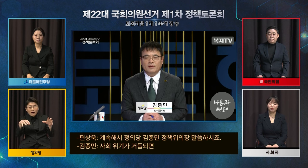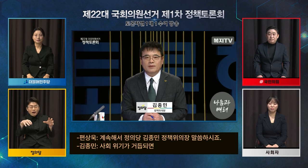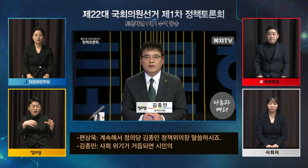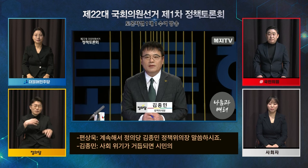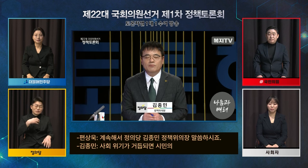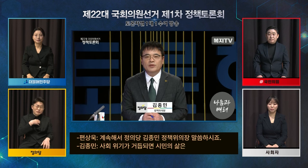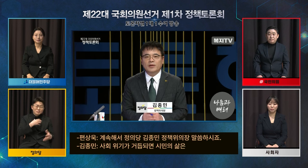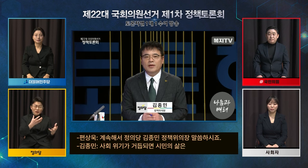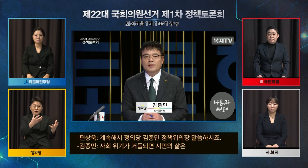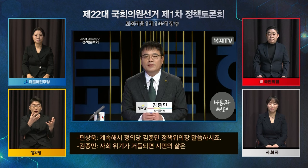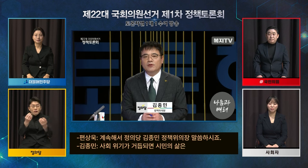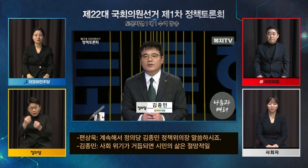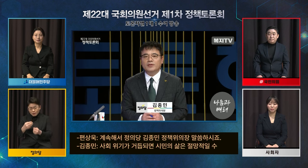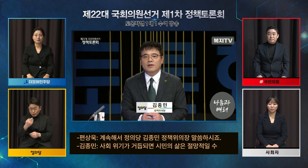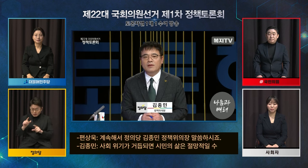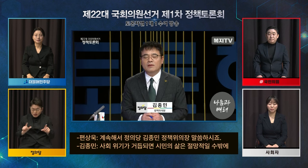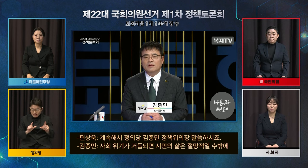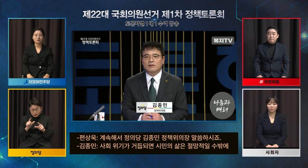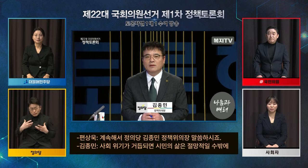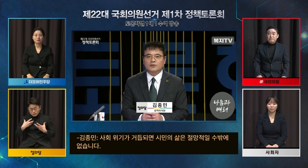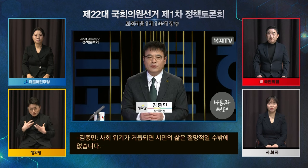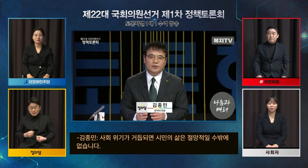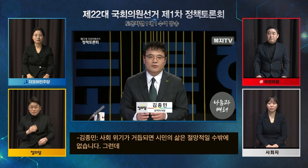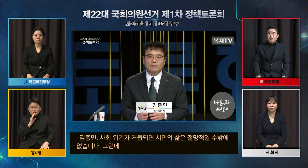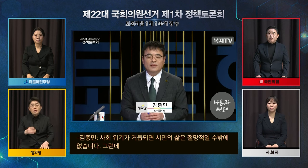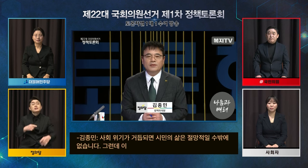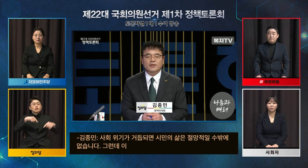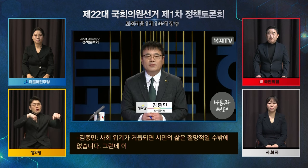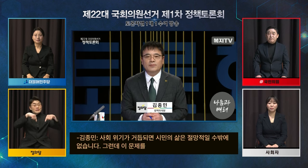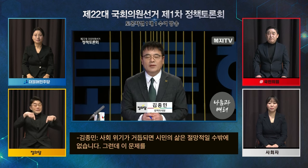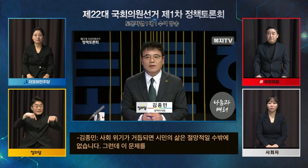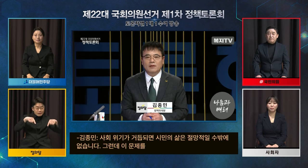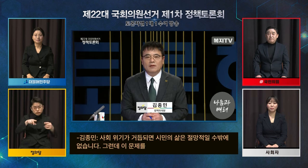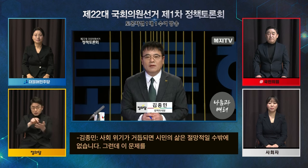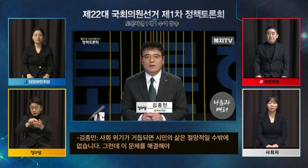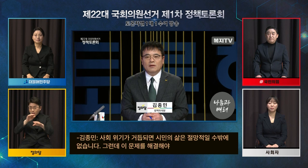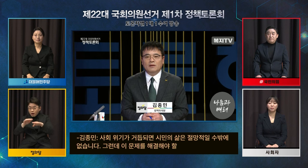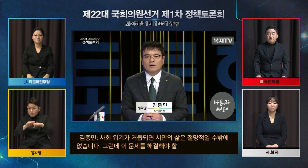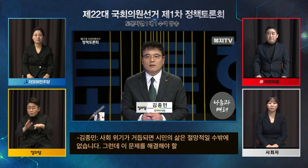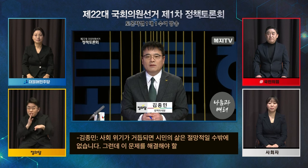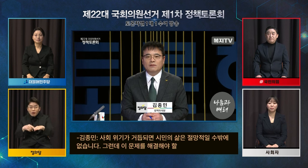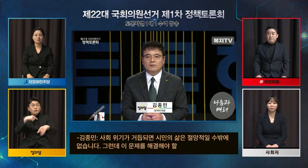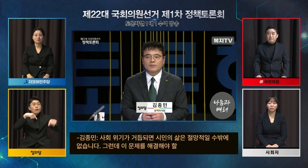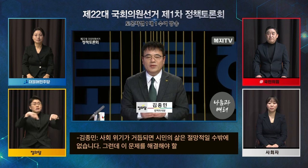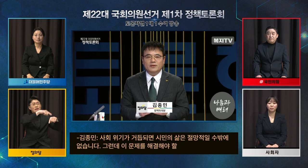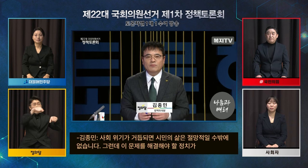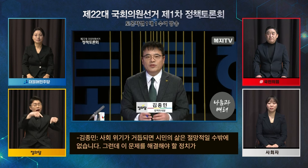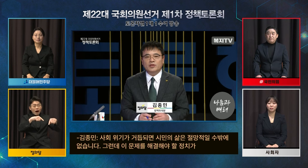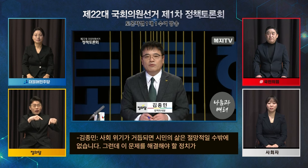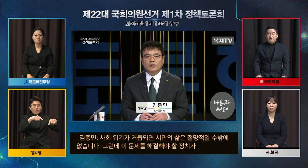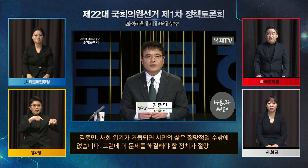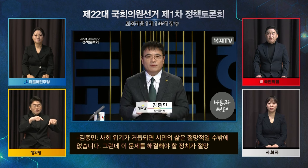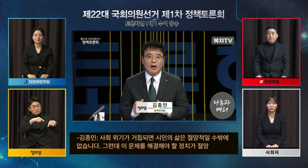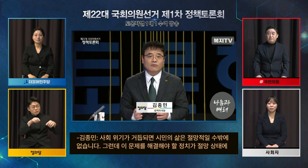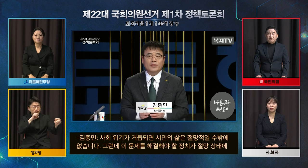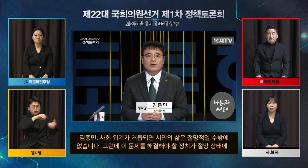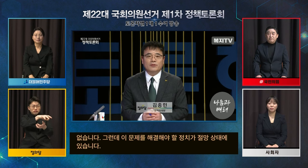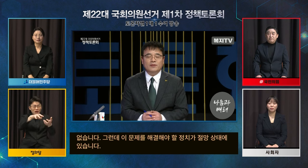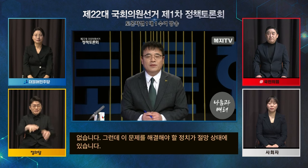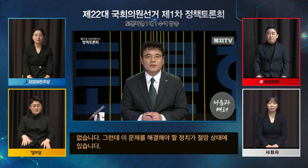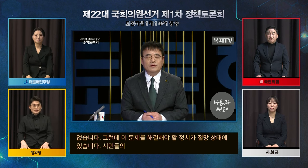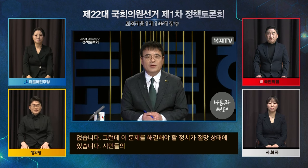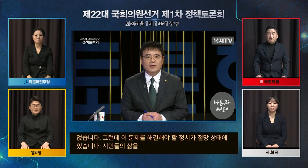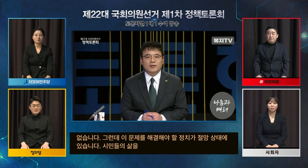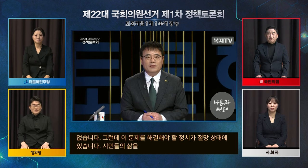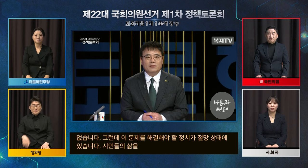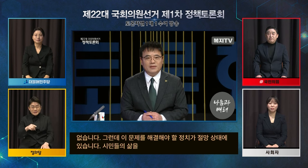없습니다. 그런데 이 문제를 해결해야 될 정치가 정치적 절망상태에 있습니다. 시민들의 삶을 지키고 정치를 바꾸겠다고